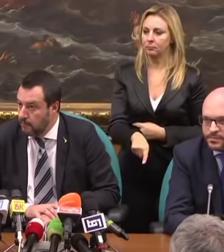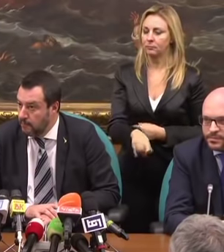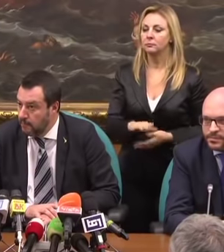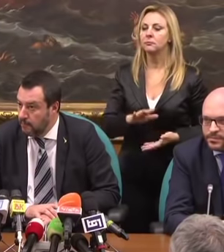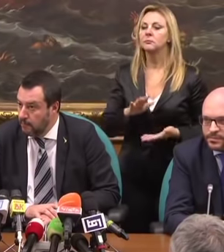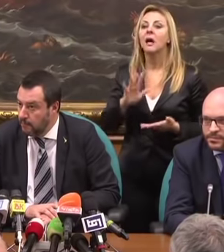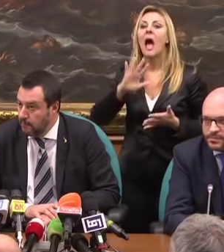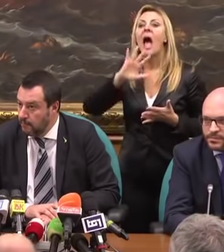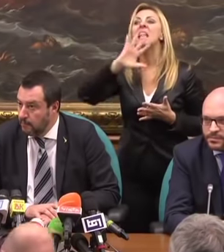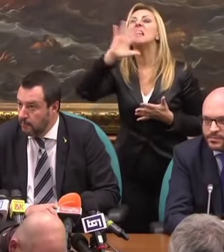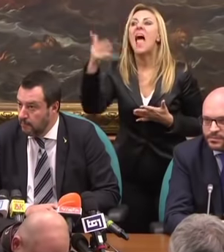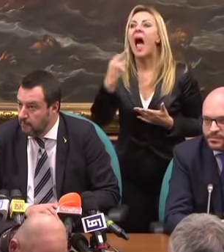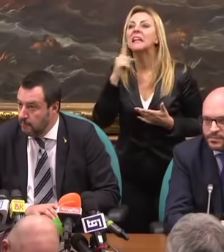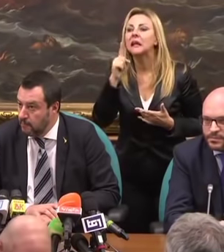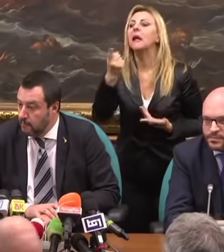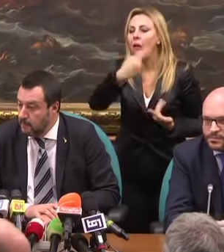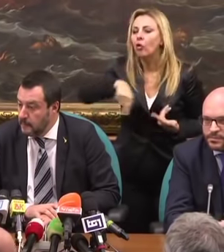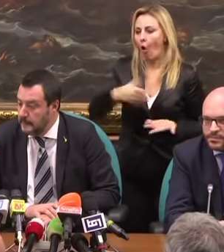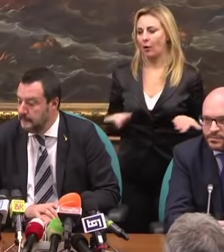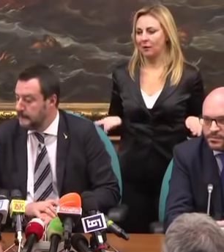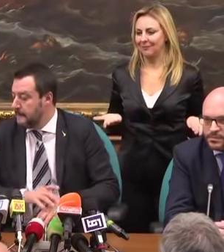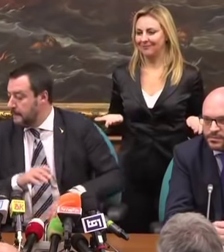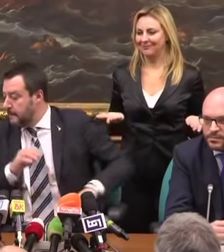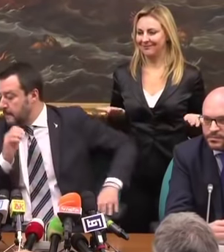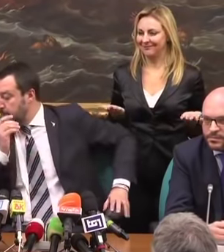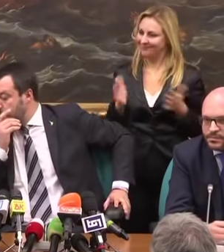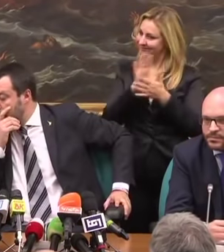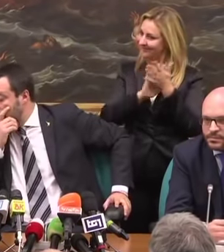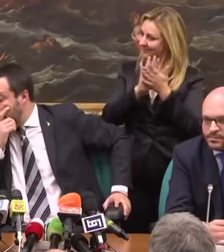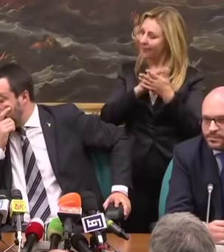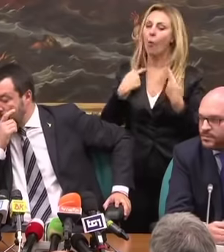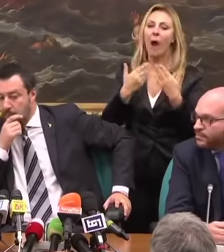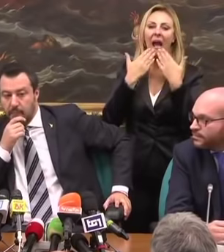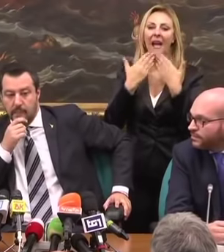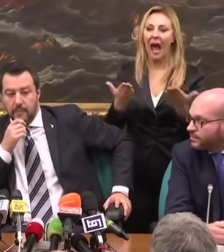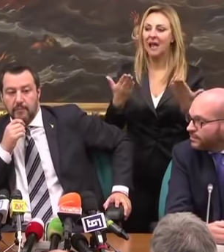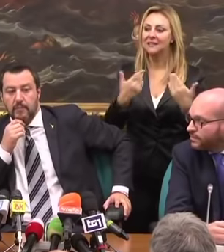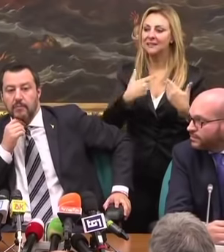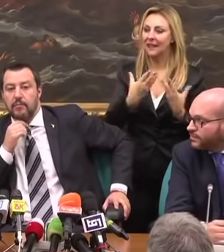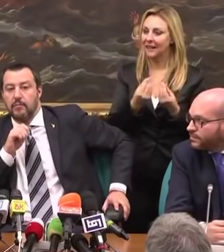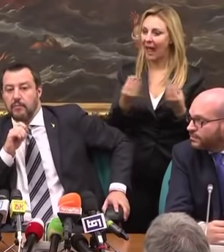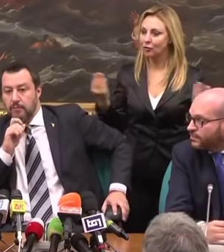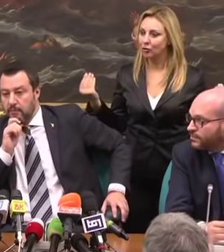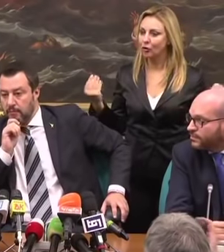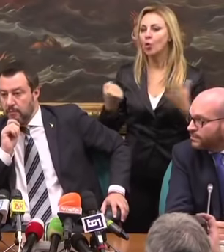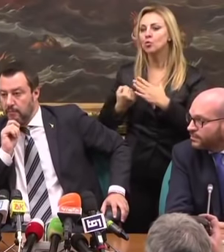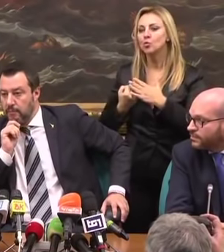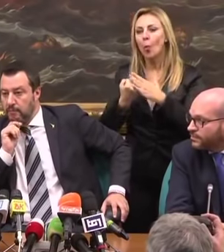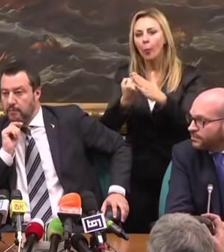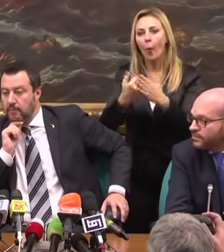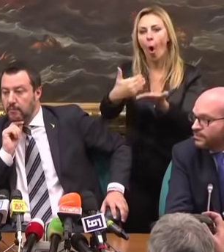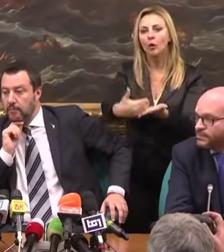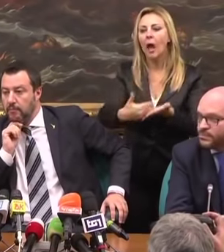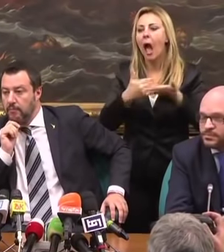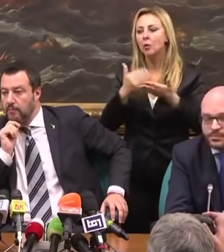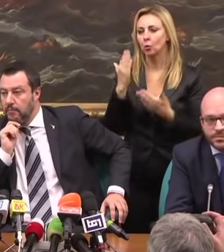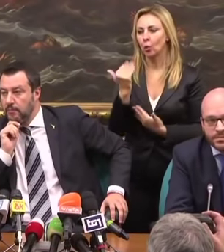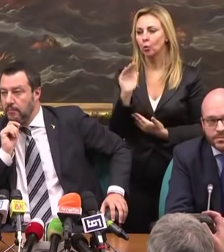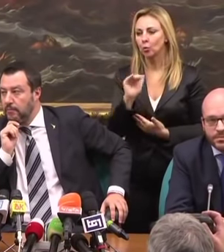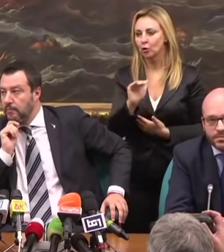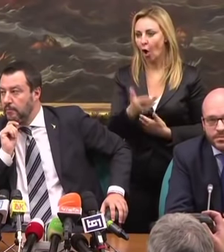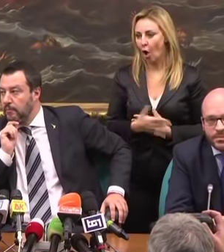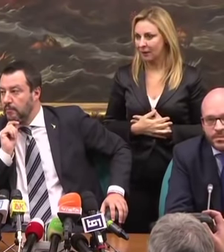altri siamo noi. E questo ringrazio veramente tanto per il supporto e l'aiuto che ci state dando